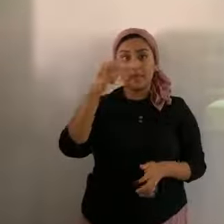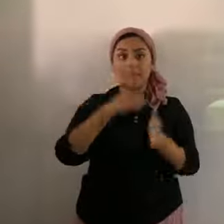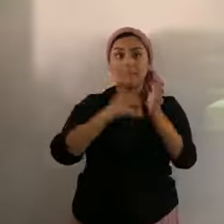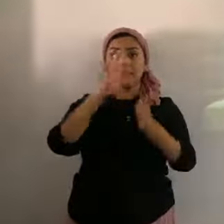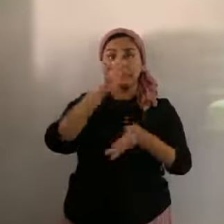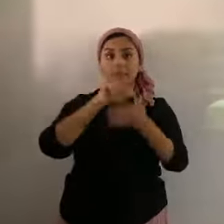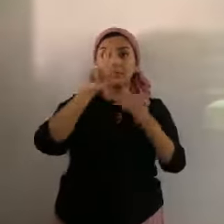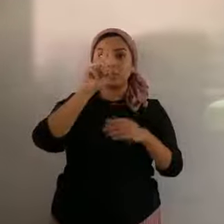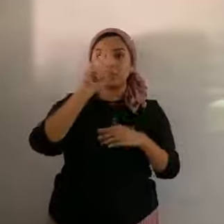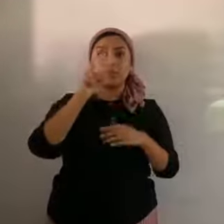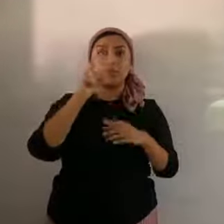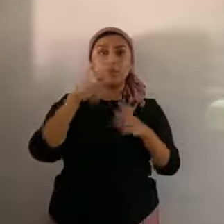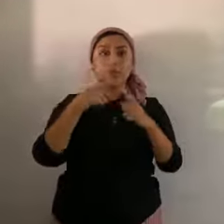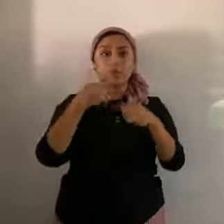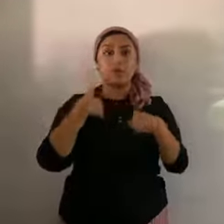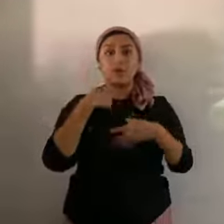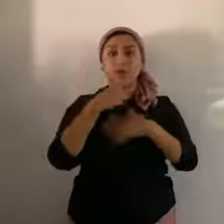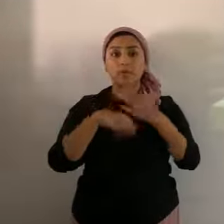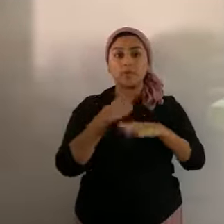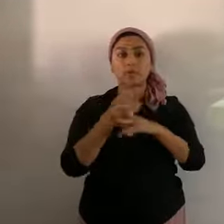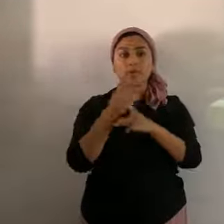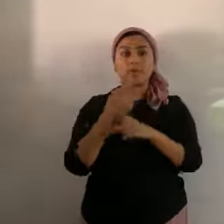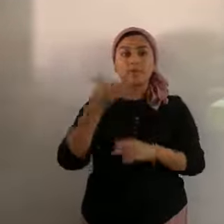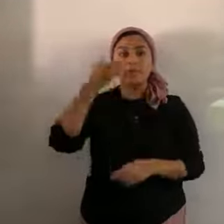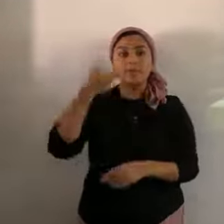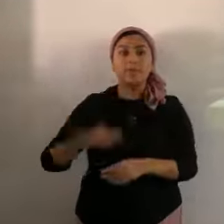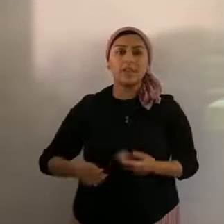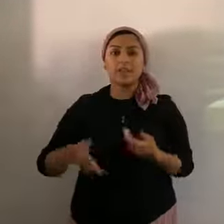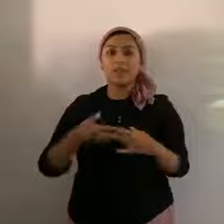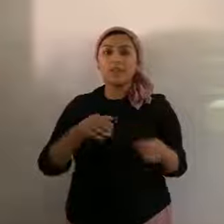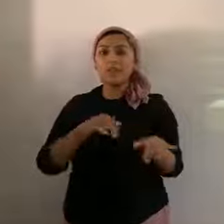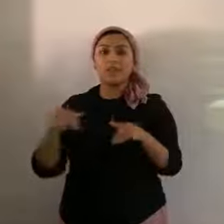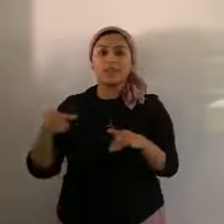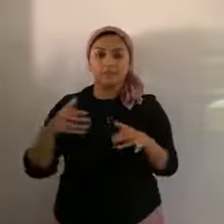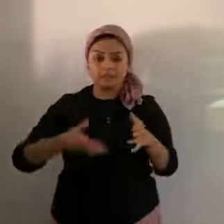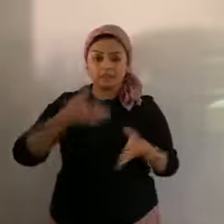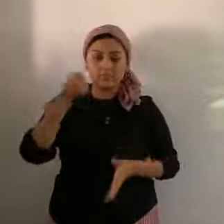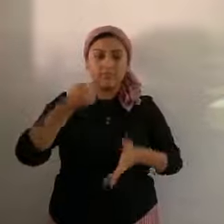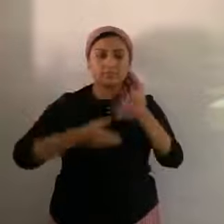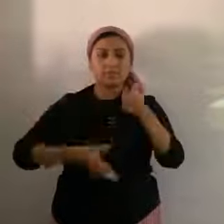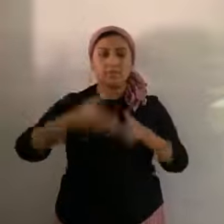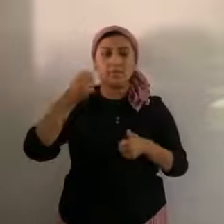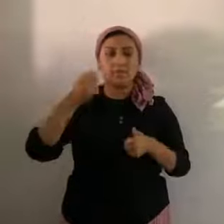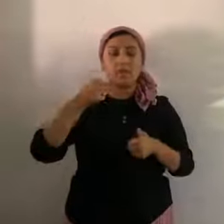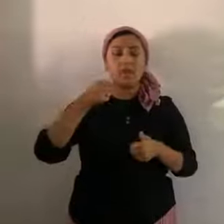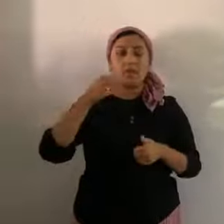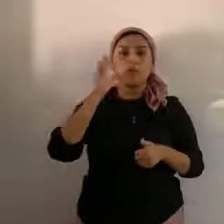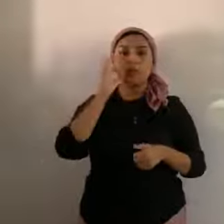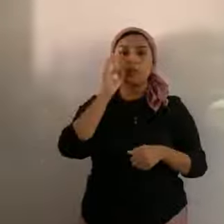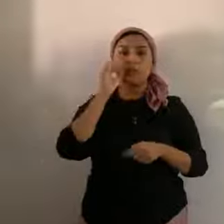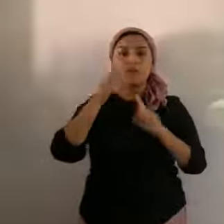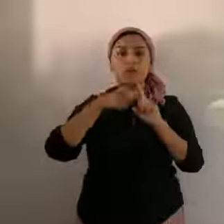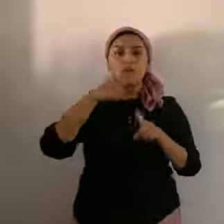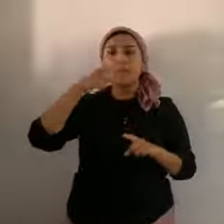un amén, por favor. Ay de mí, porque estoy como cuando han recogido los frutos del verano, como cuando hay,